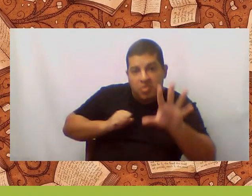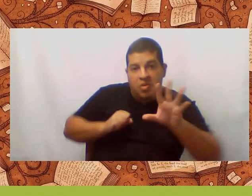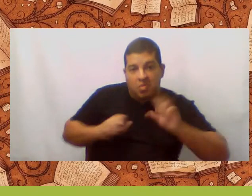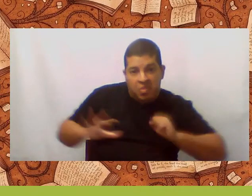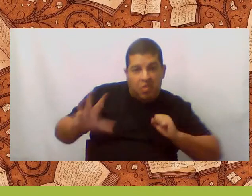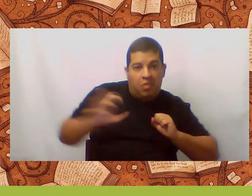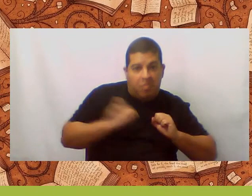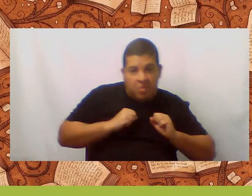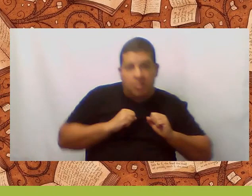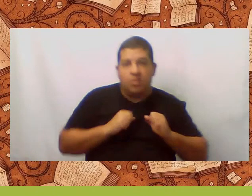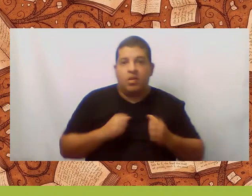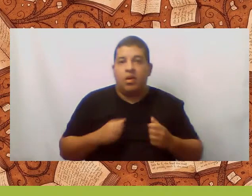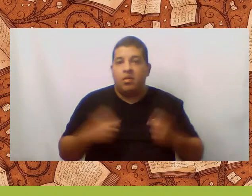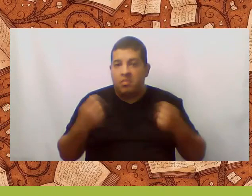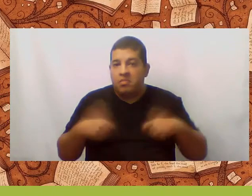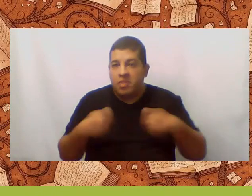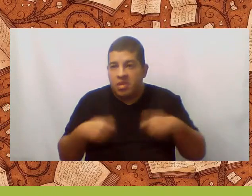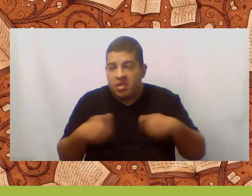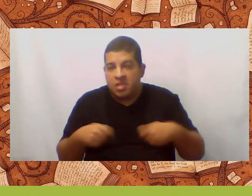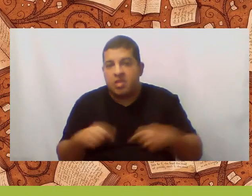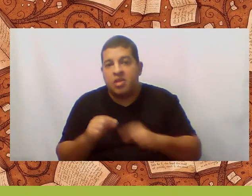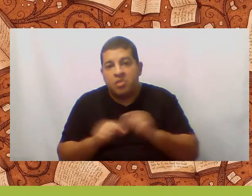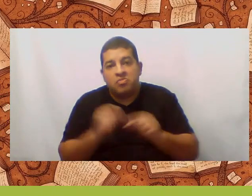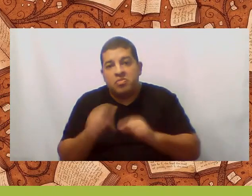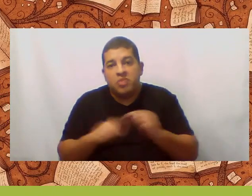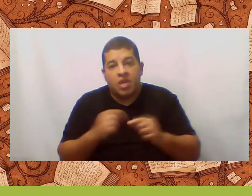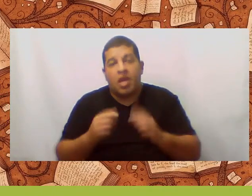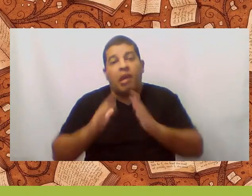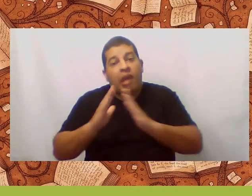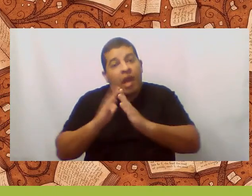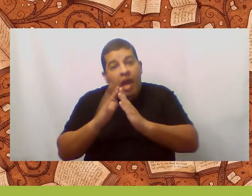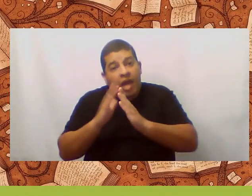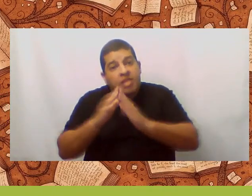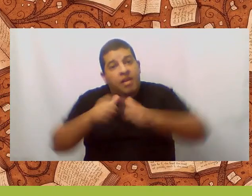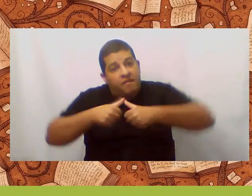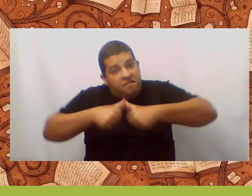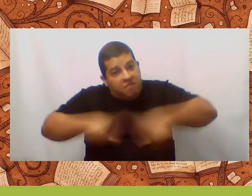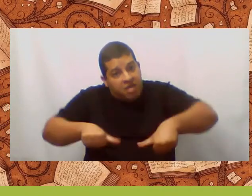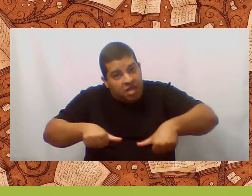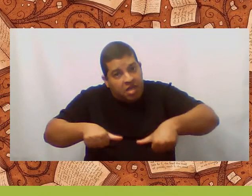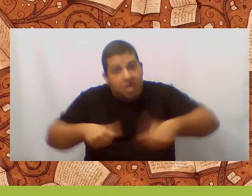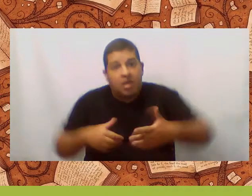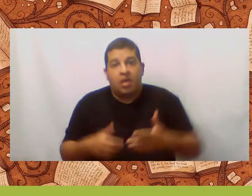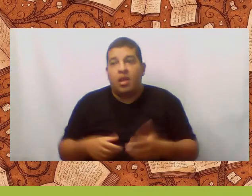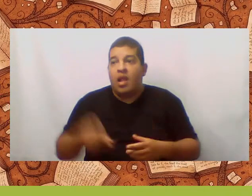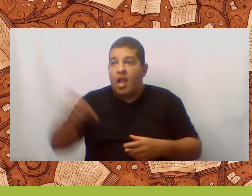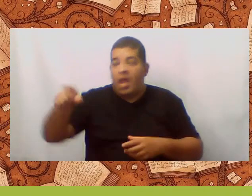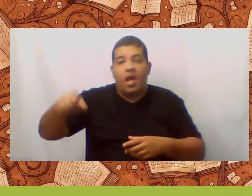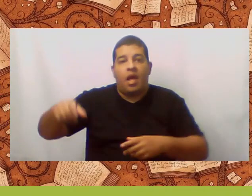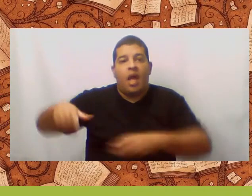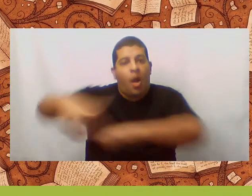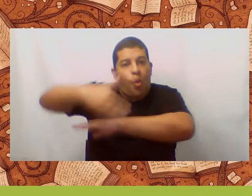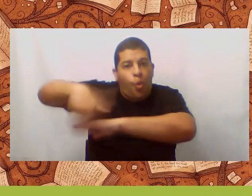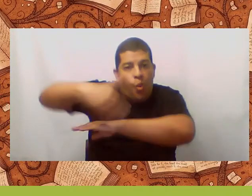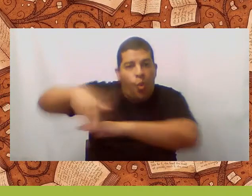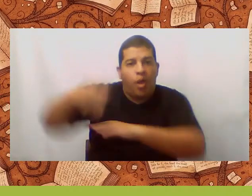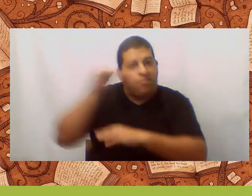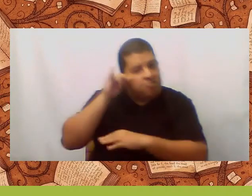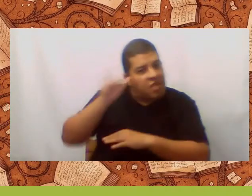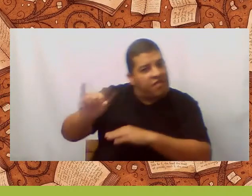deviam viver em casa, né, evitar o espaço público, né,